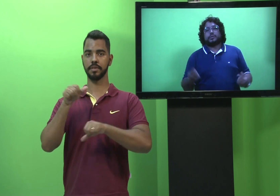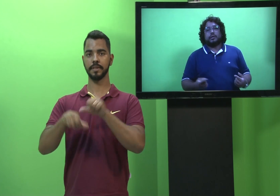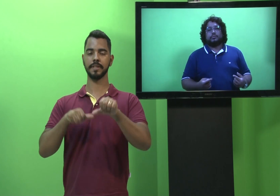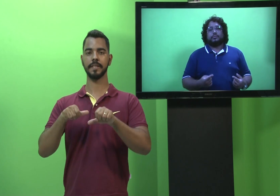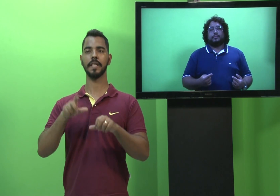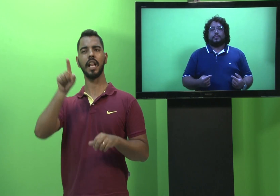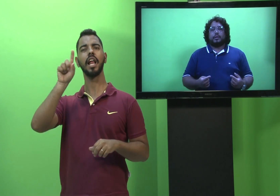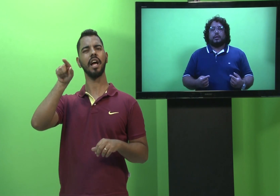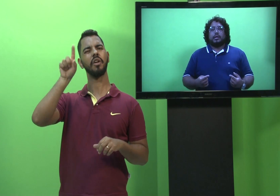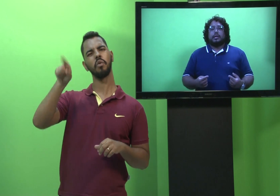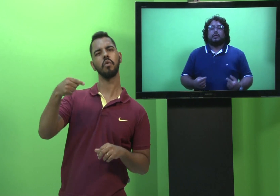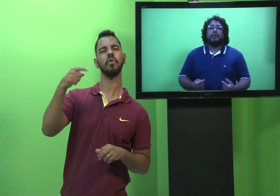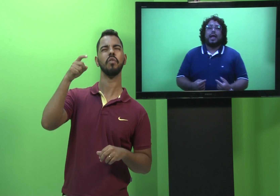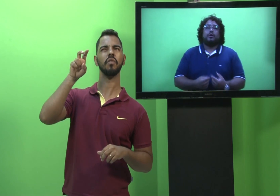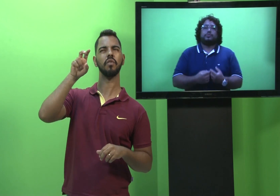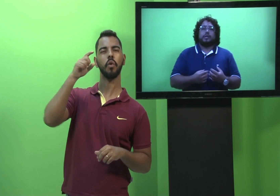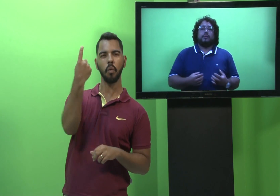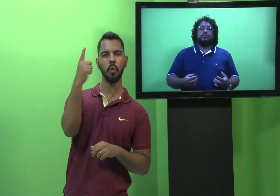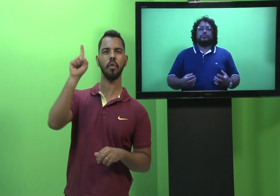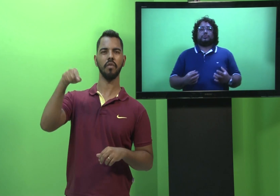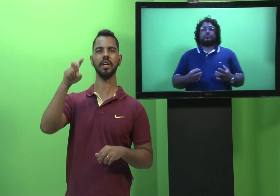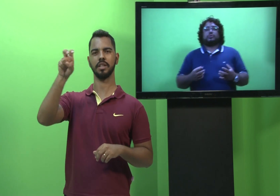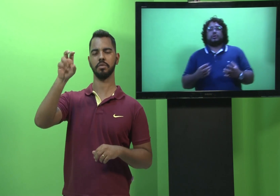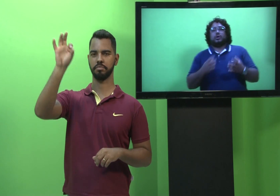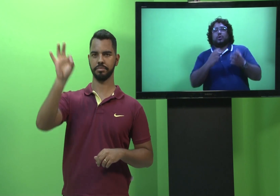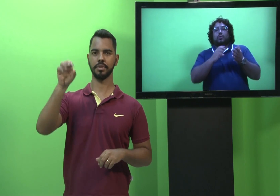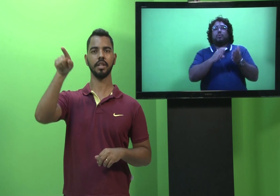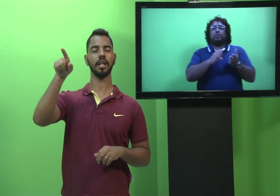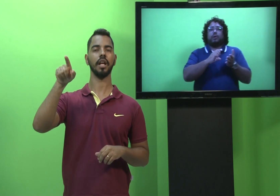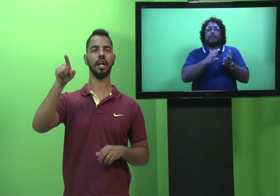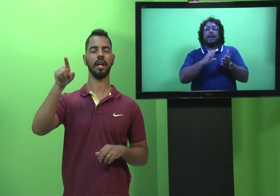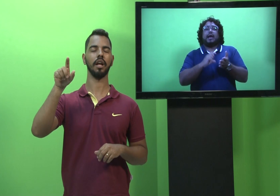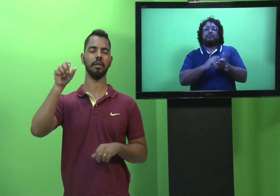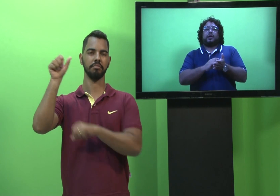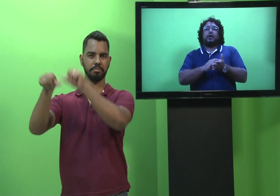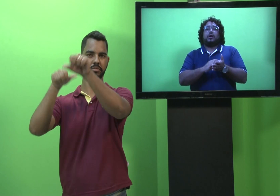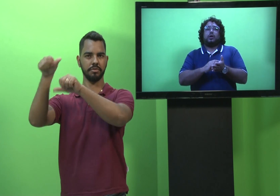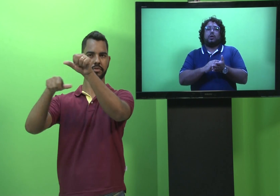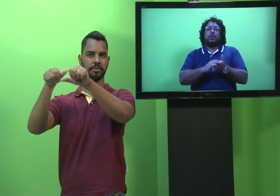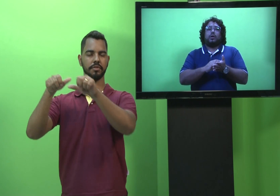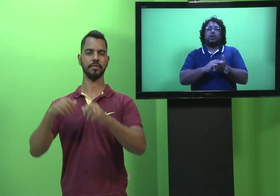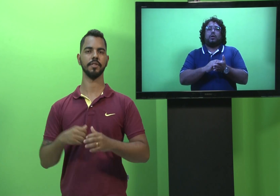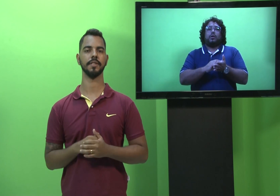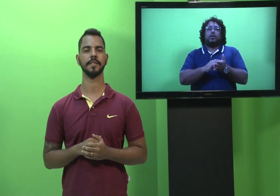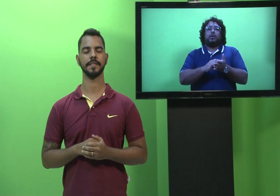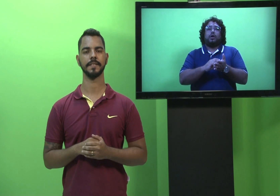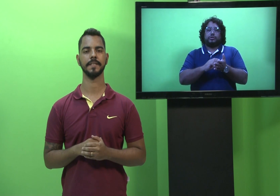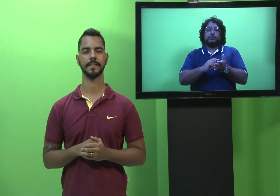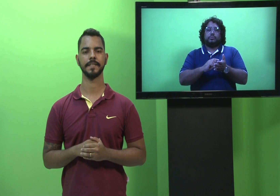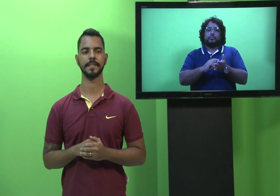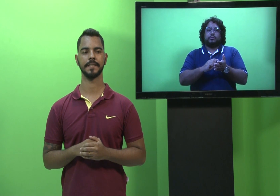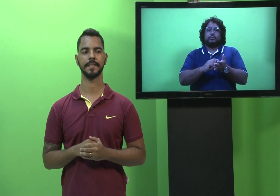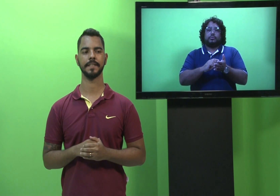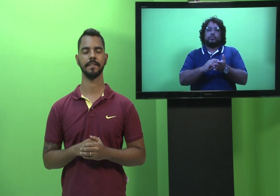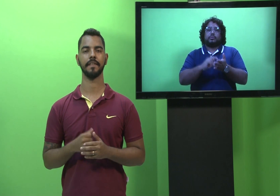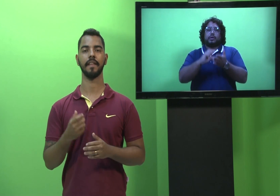1,5%. Então lá nós temos a palavra ótimo, que